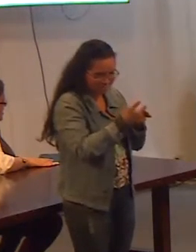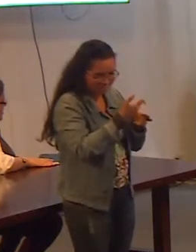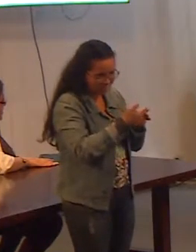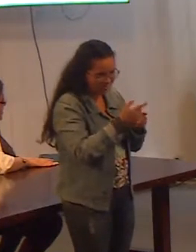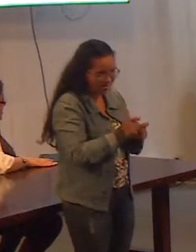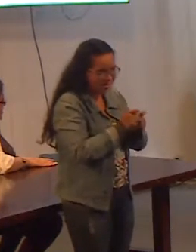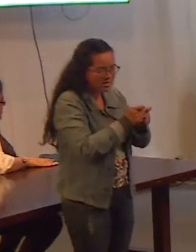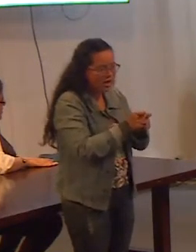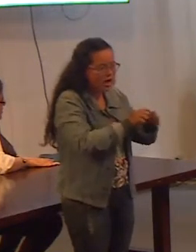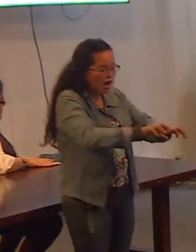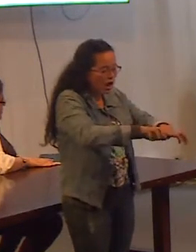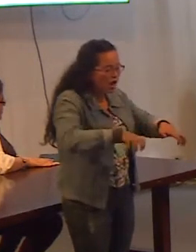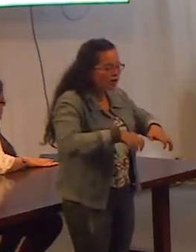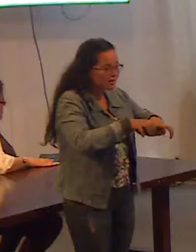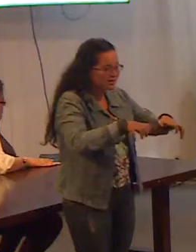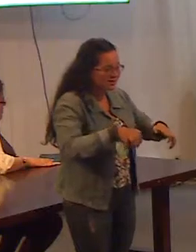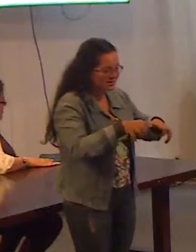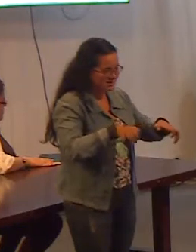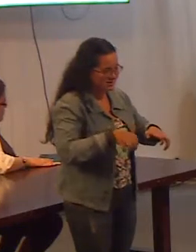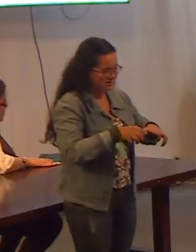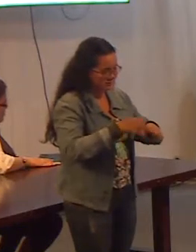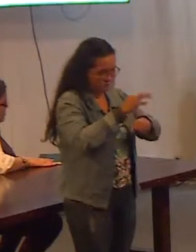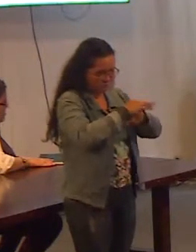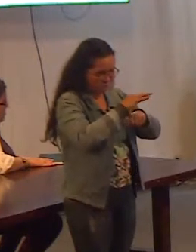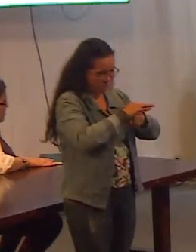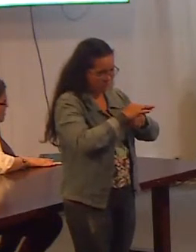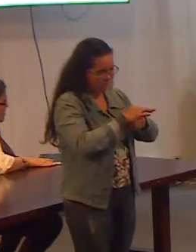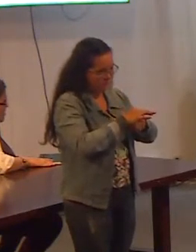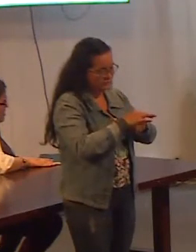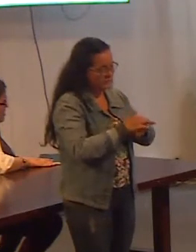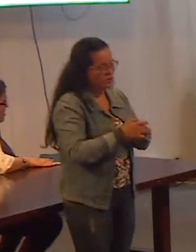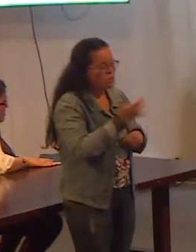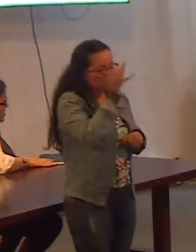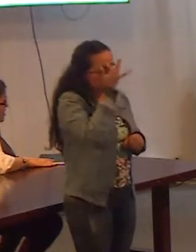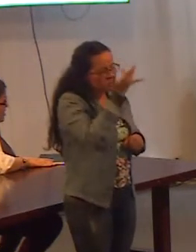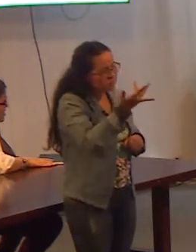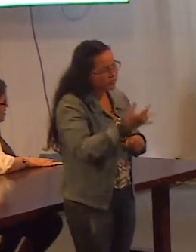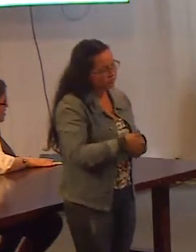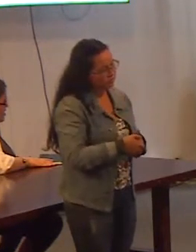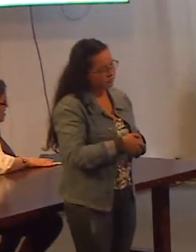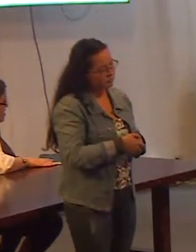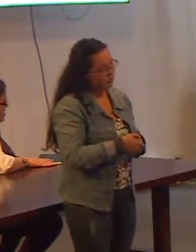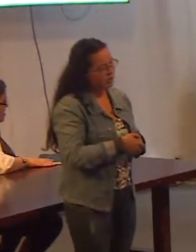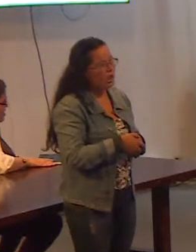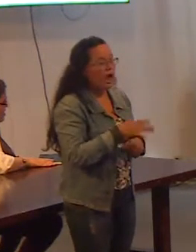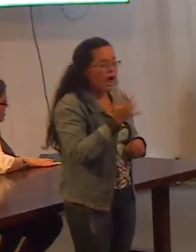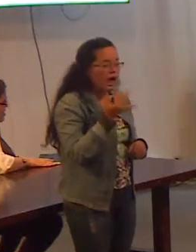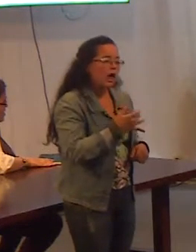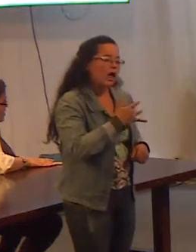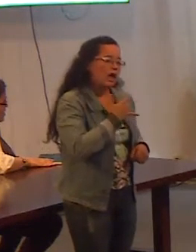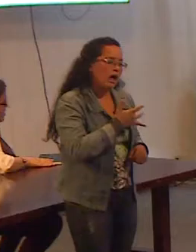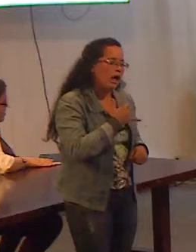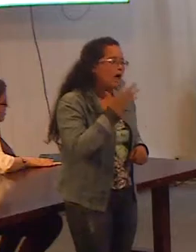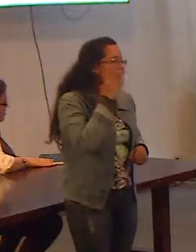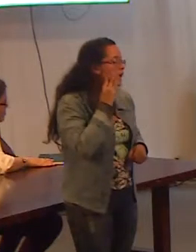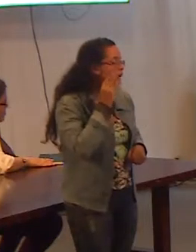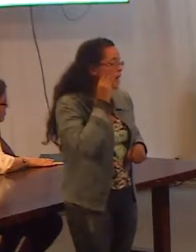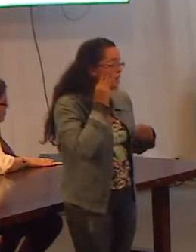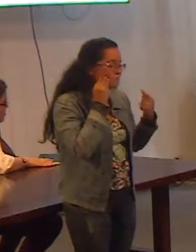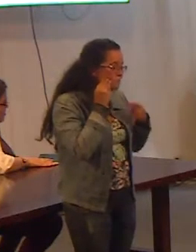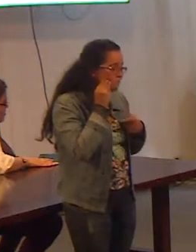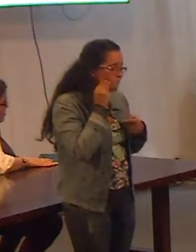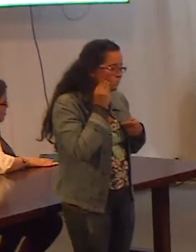a todas las actividades que llevábamos en las fundaciones, porque siempre sentíamos que de esa experiencia iba a